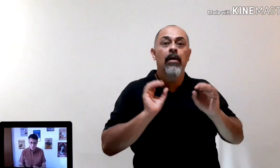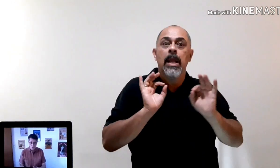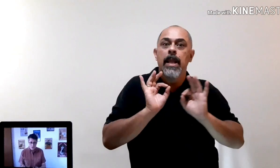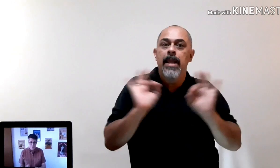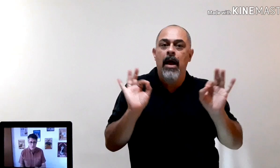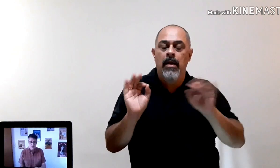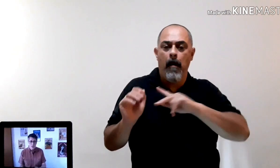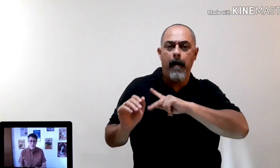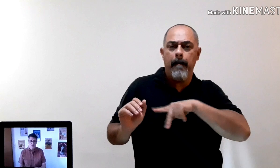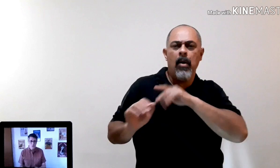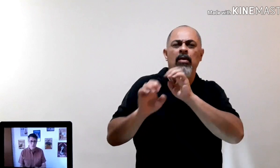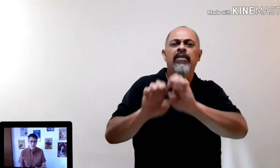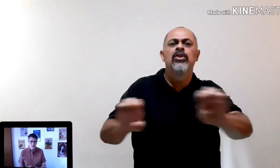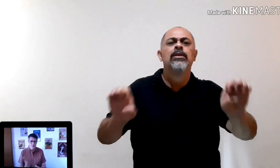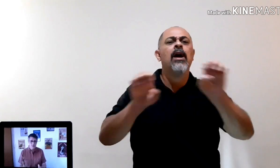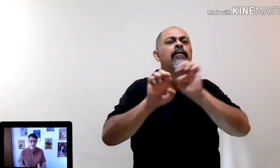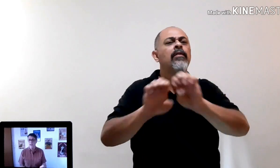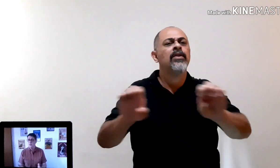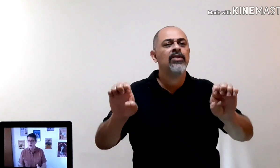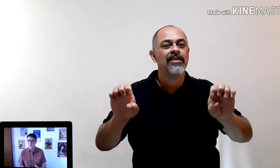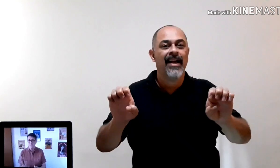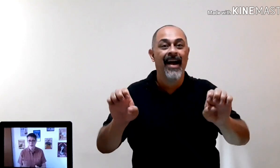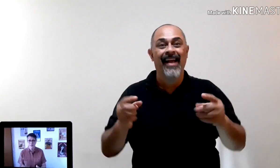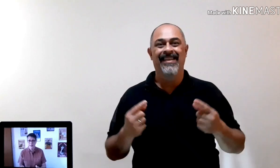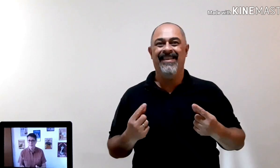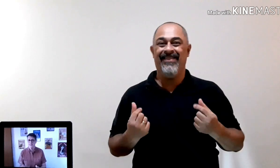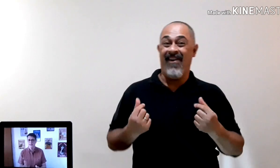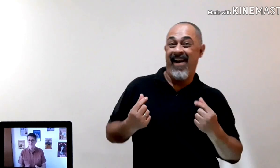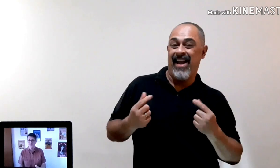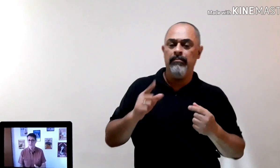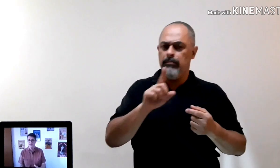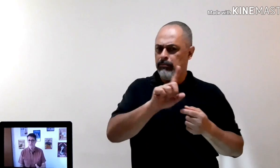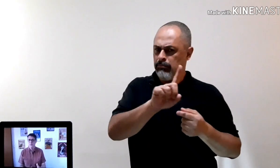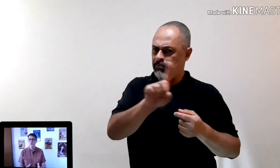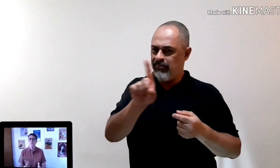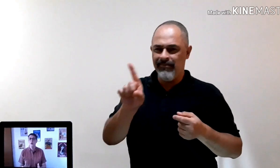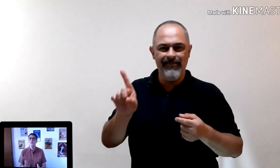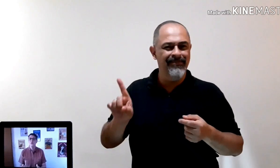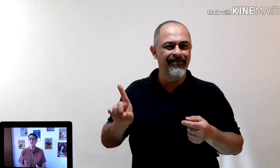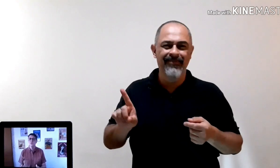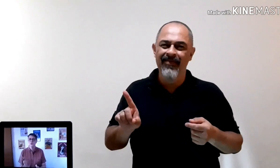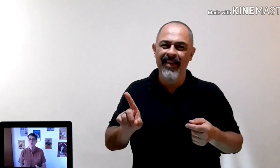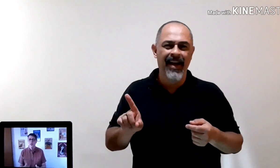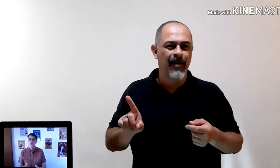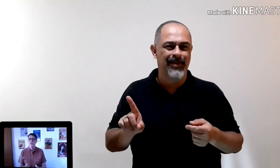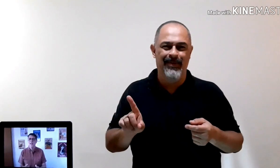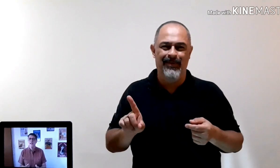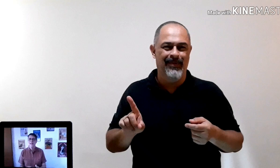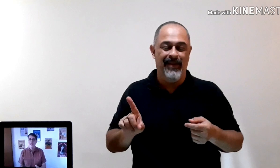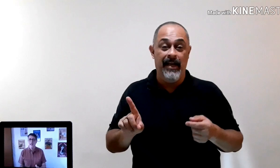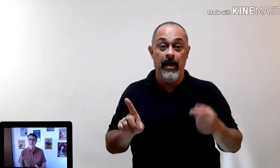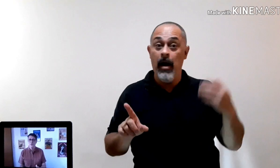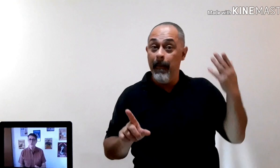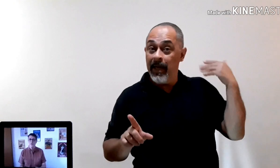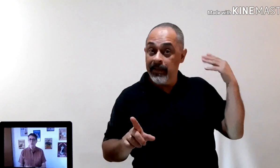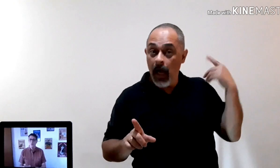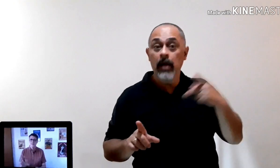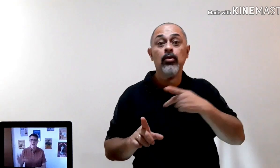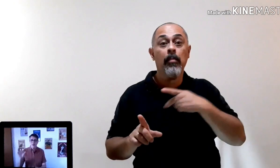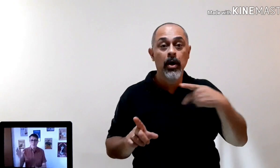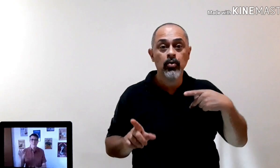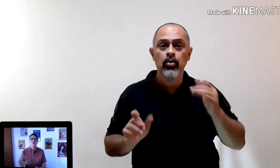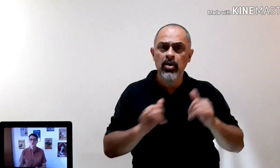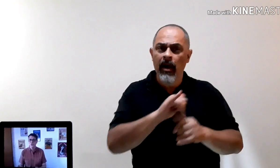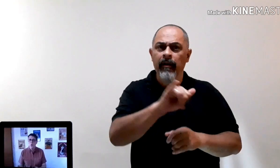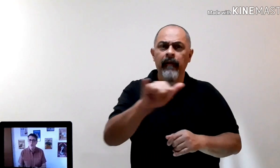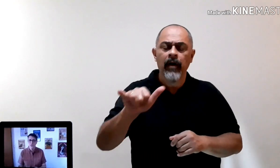ser um apóstolo de Cristo. E o pastor Henrique falou semana passada para a gente a respeito do próprio Cristo, de quem ele é. Então, vamos